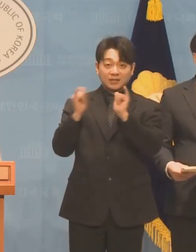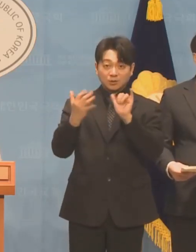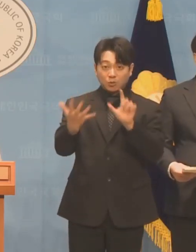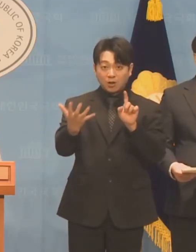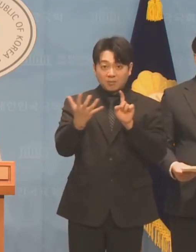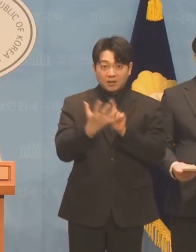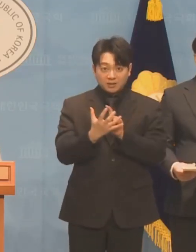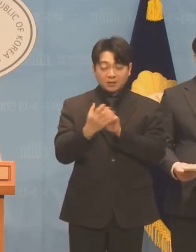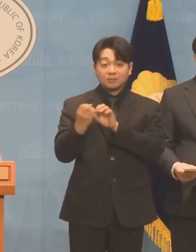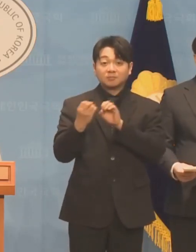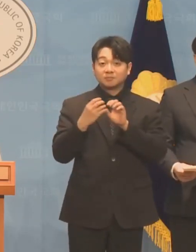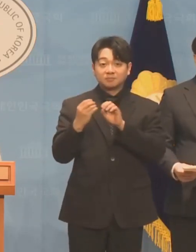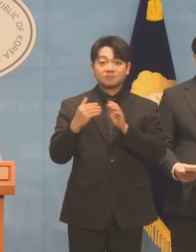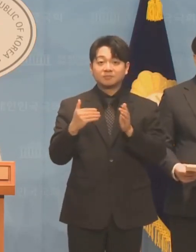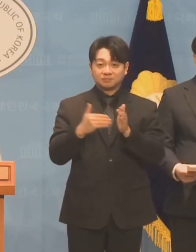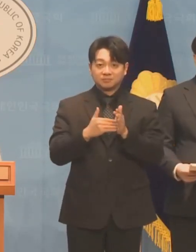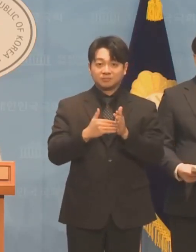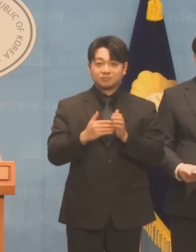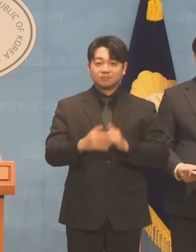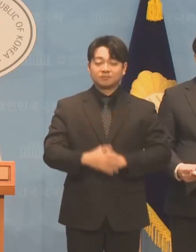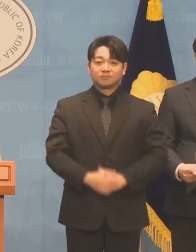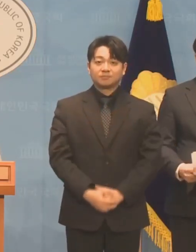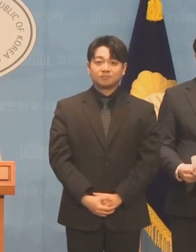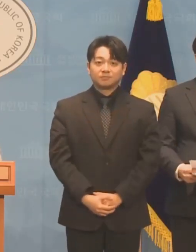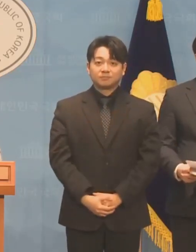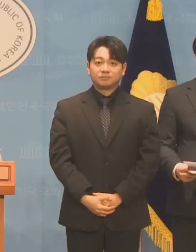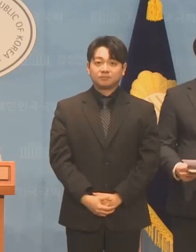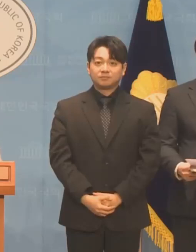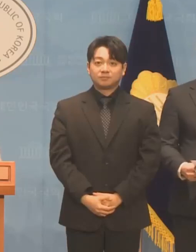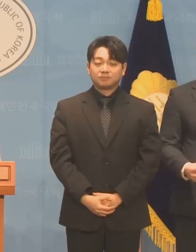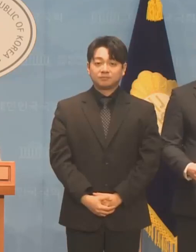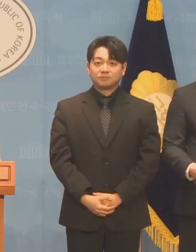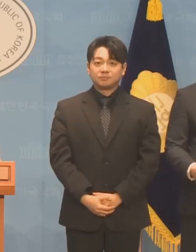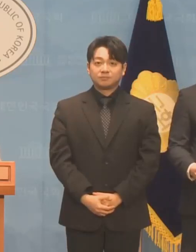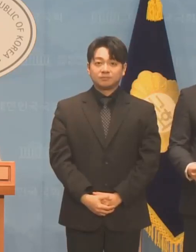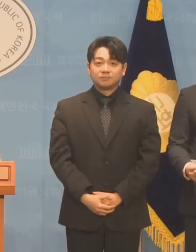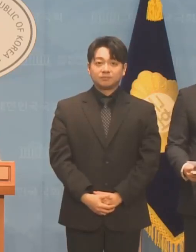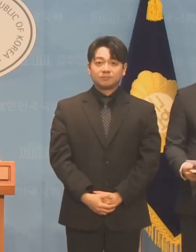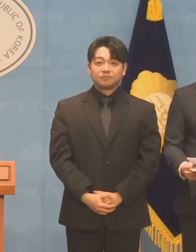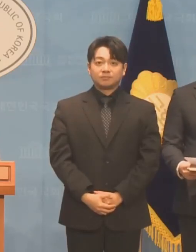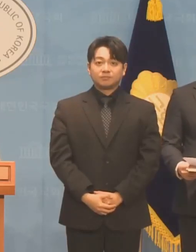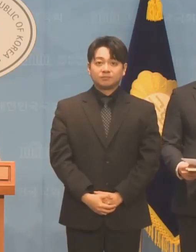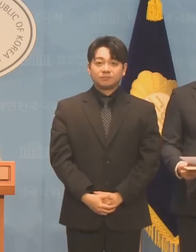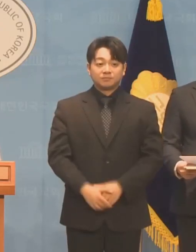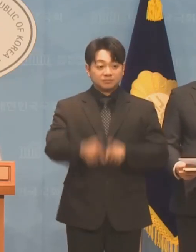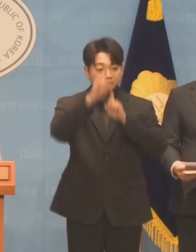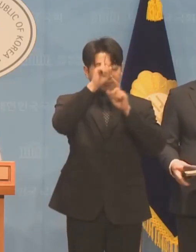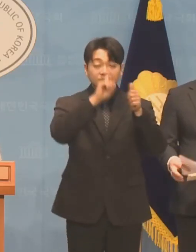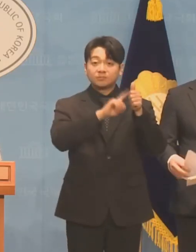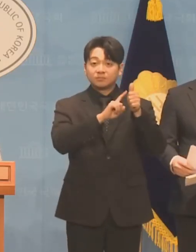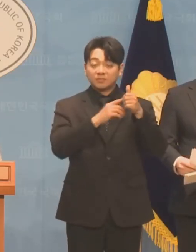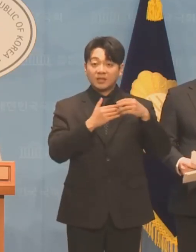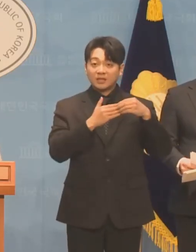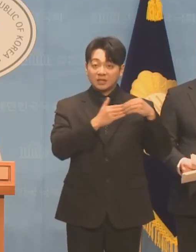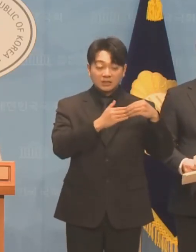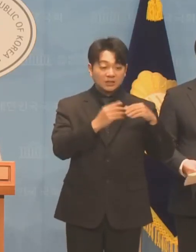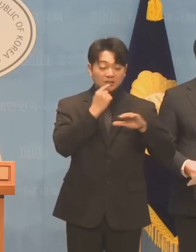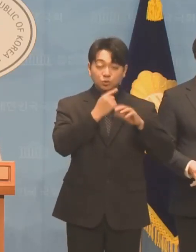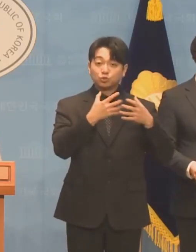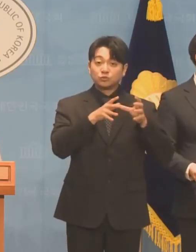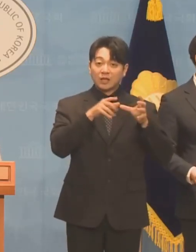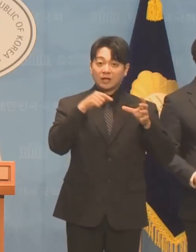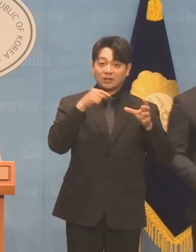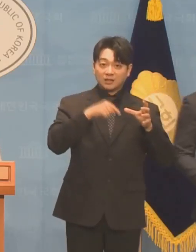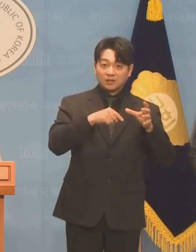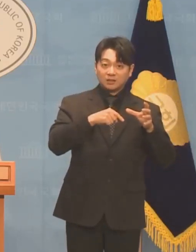전쟁을 통해 개체수를 줄인다고 발언했다는 게 언론 보도에 있었고요. 그가 이끄는 민주당이 대통령의 불법